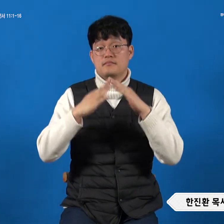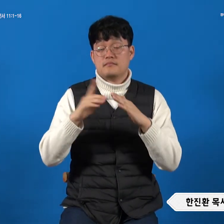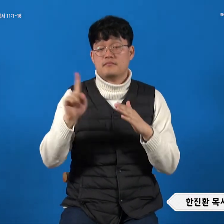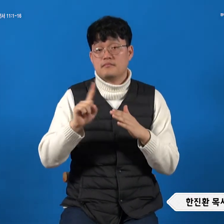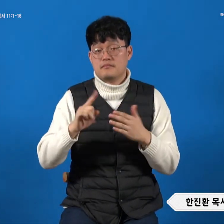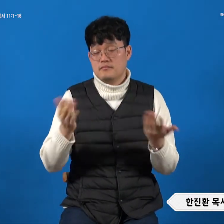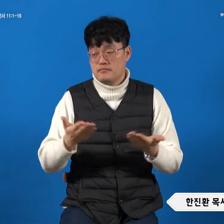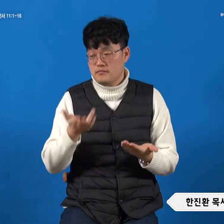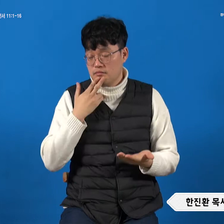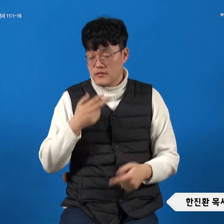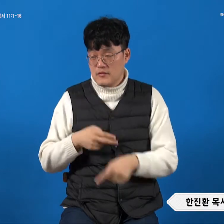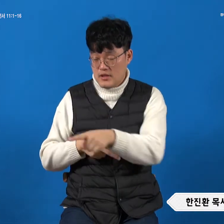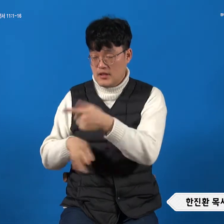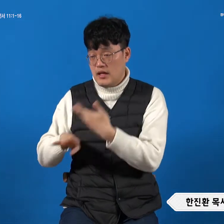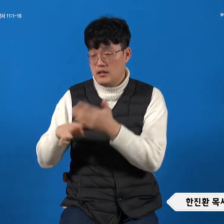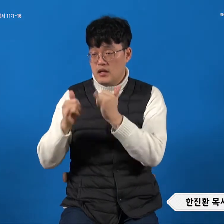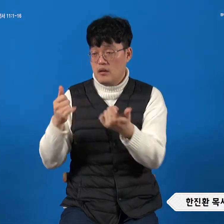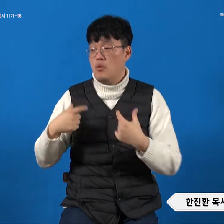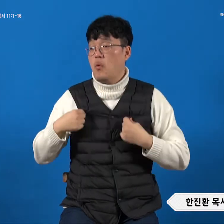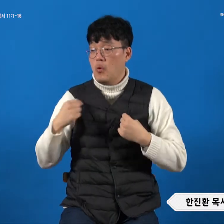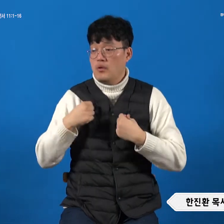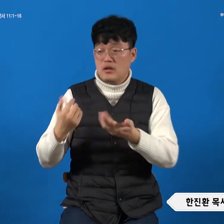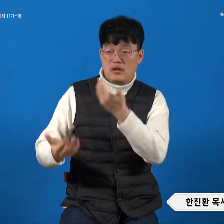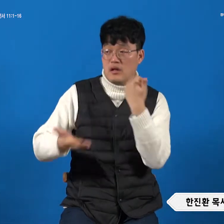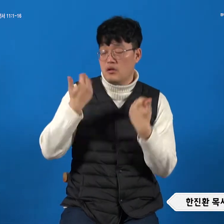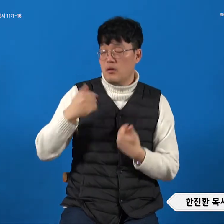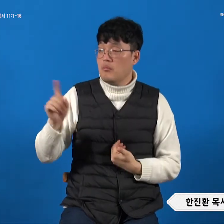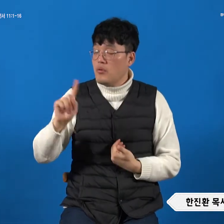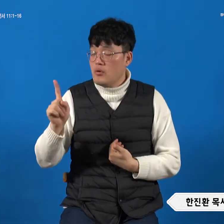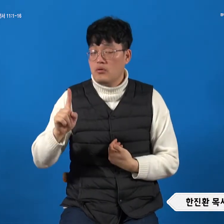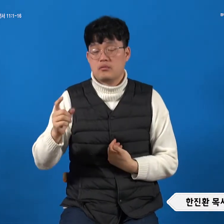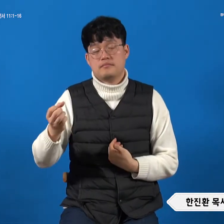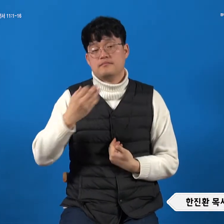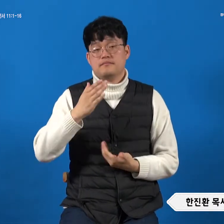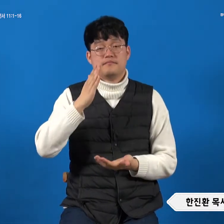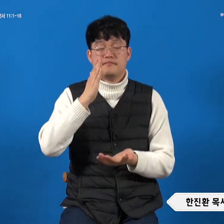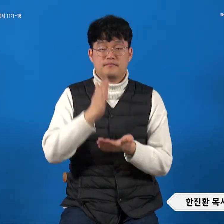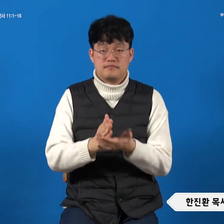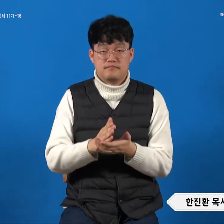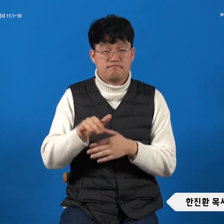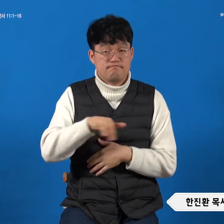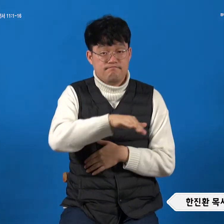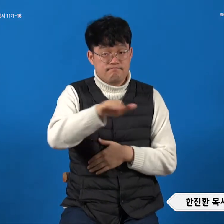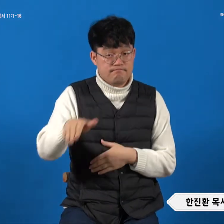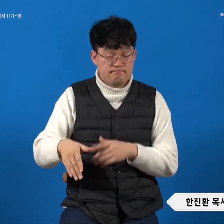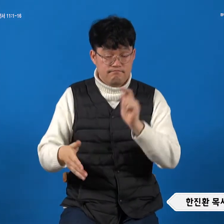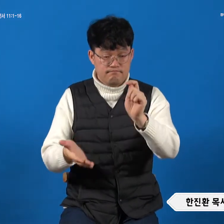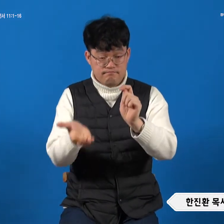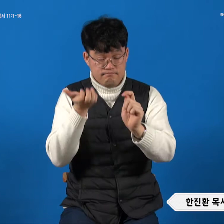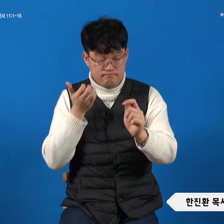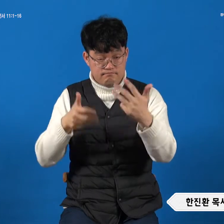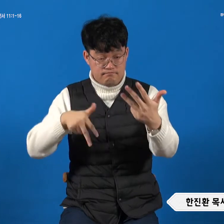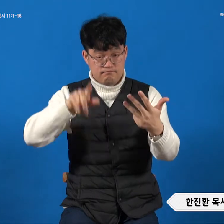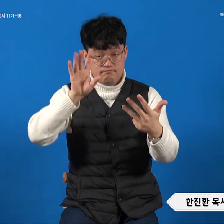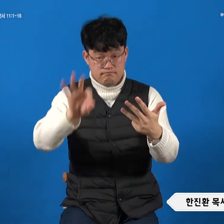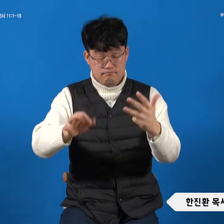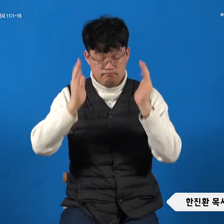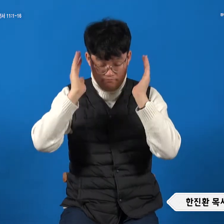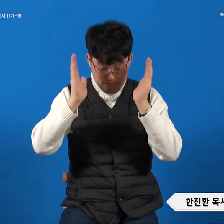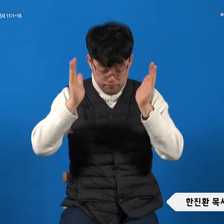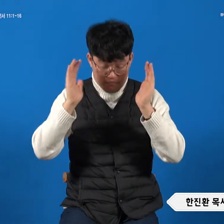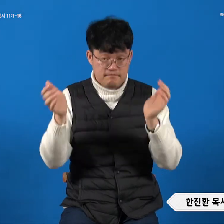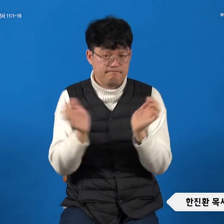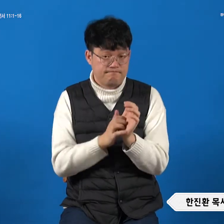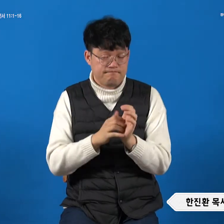교회가 할 일이 없어서 남의 복장까지 간섭을 하느냐, 그러시면 안 됩니다. 우리가 이미 고린도전서